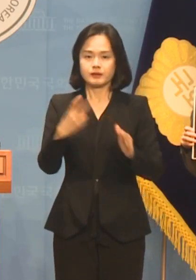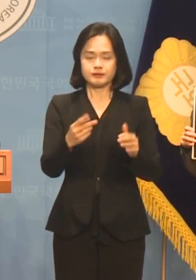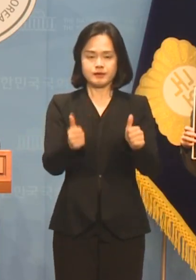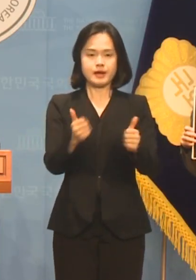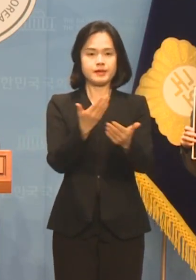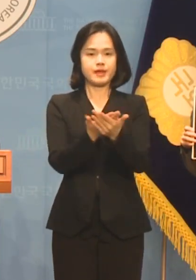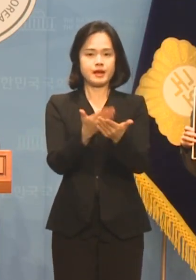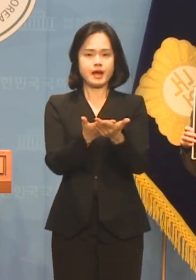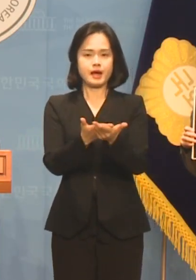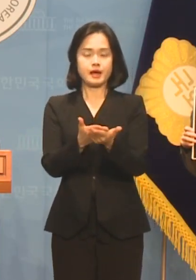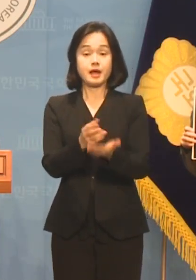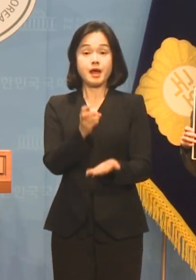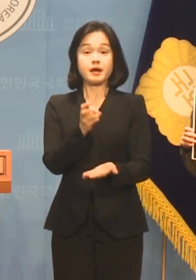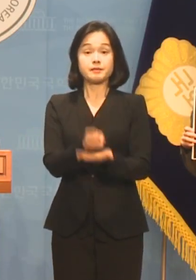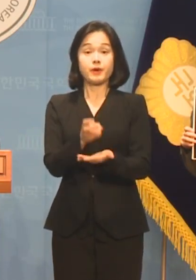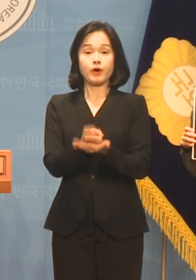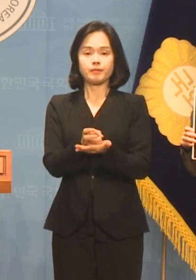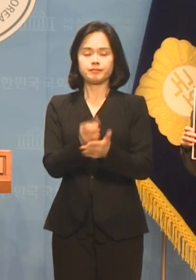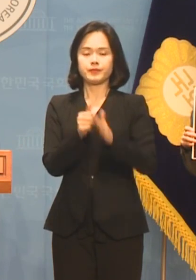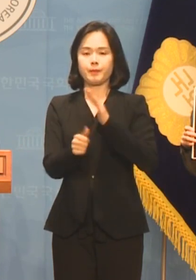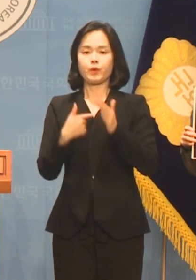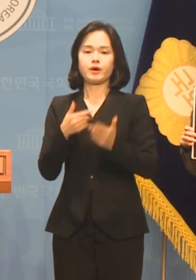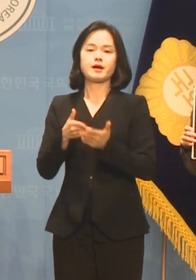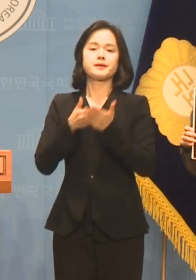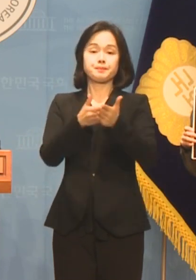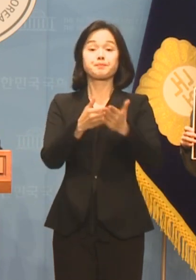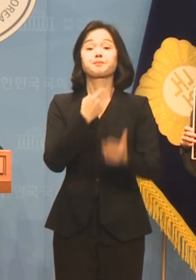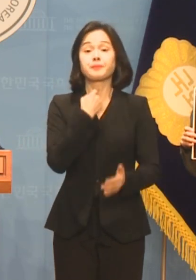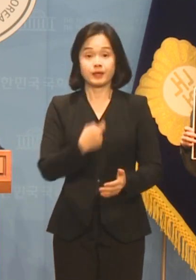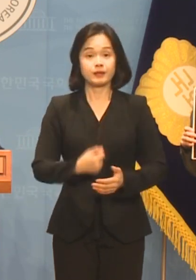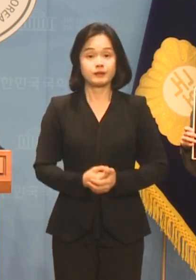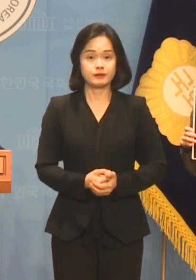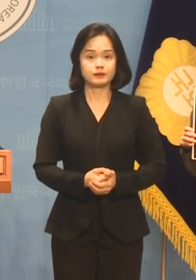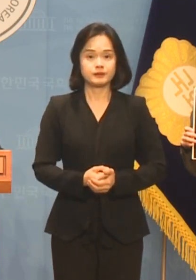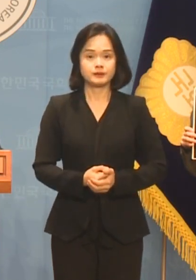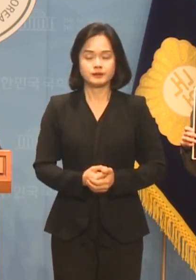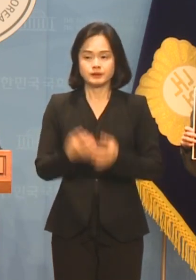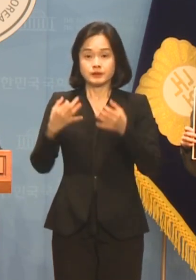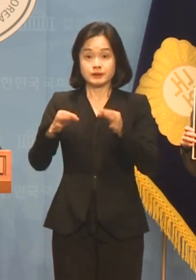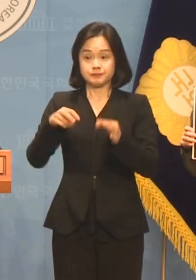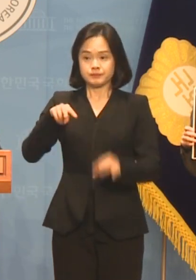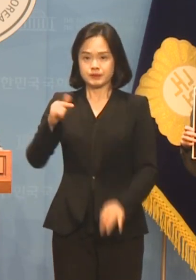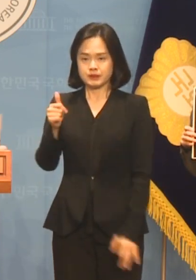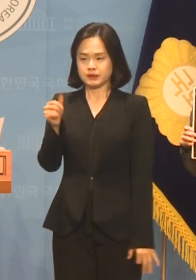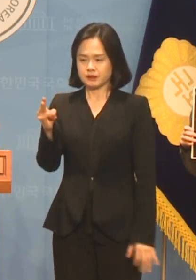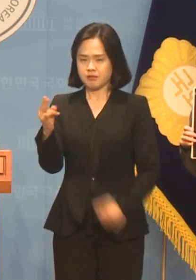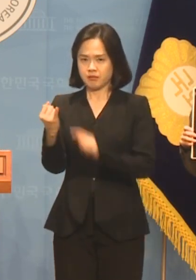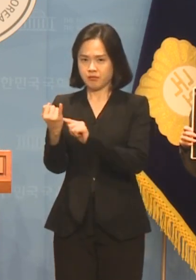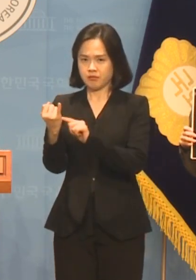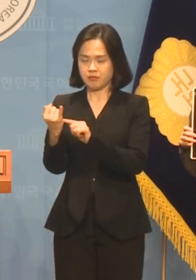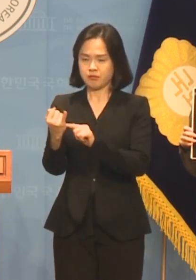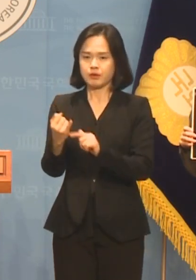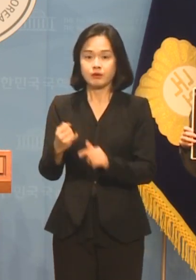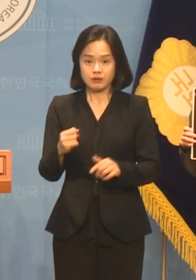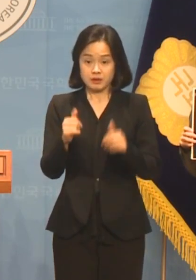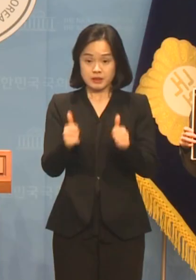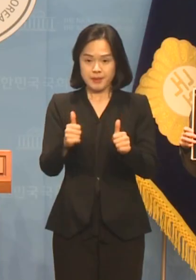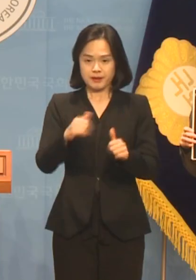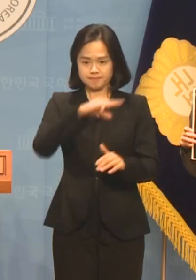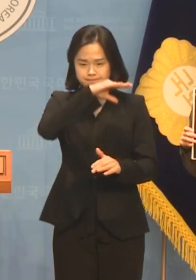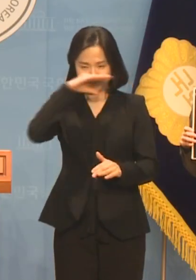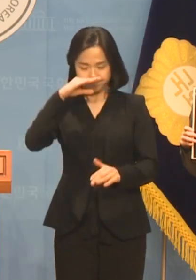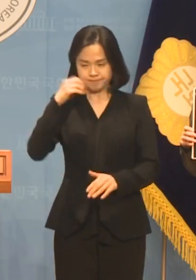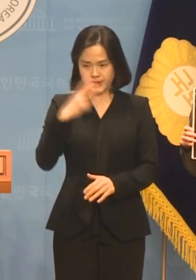발의했고 김신혜 씨가 재심을 받을 수 있게 노력을 했습니다. 제가 기자회견문을 한 번 더